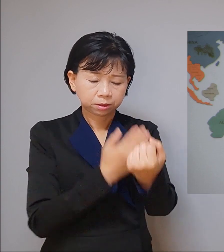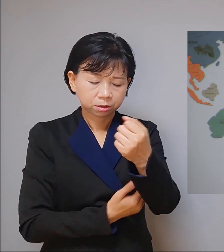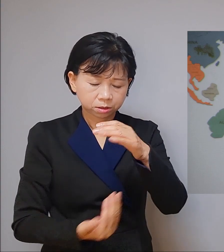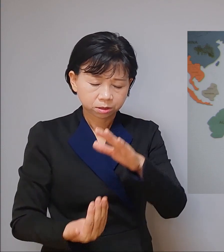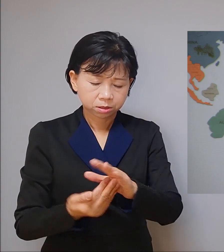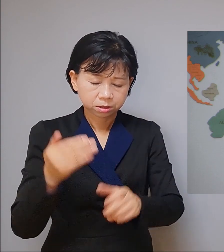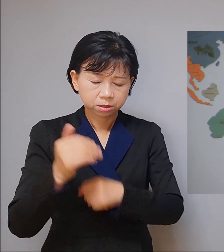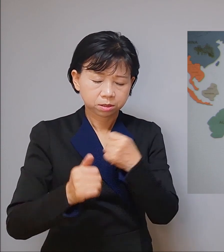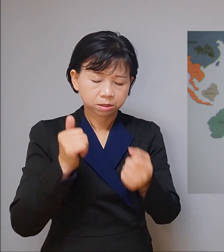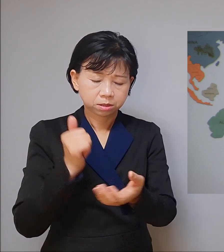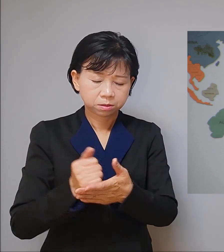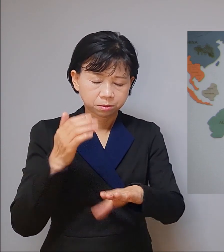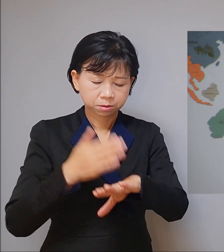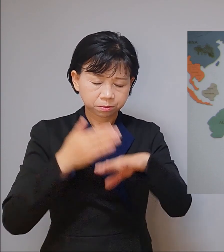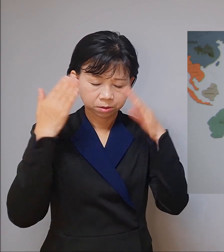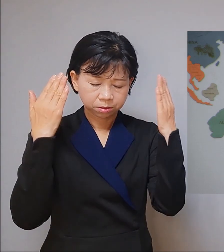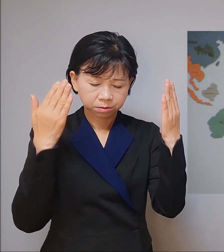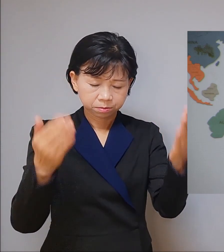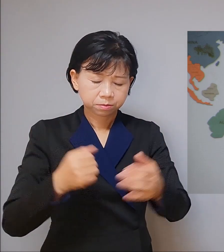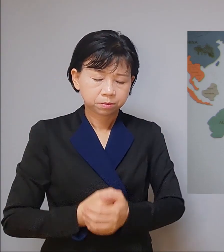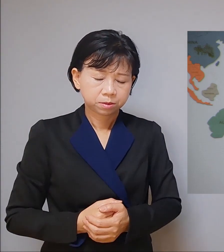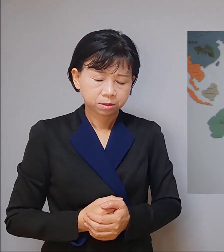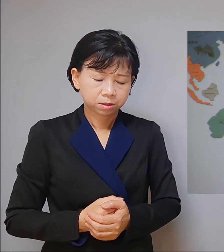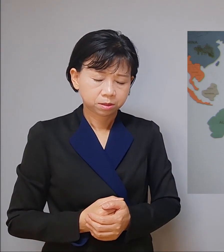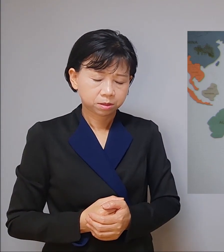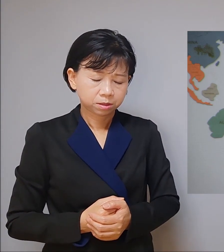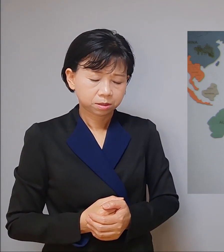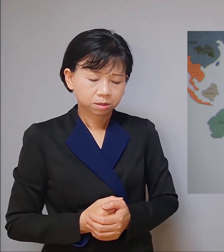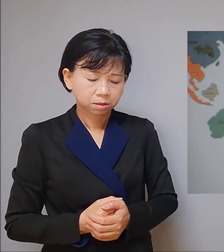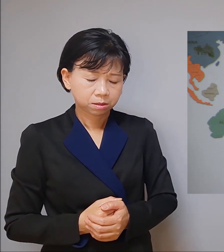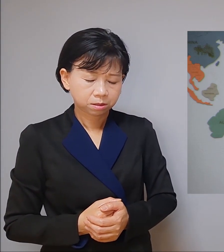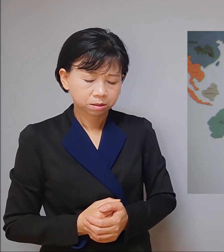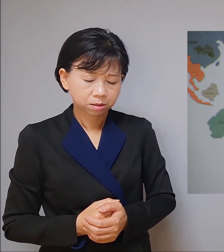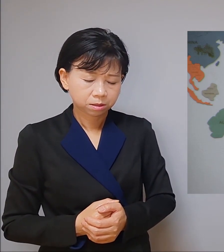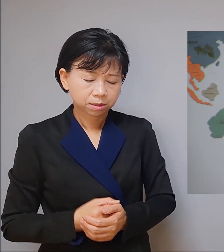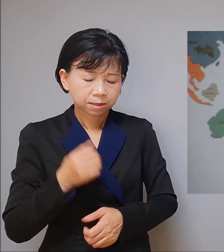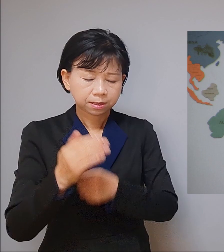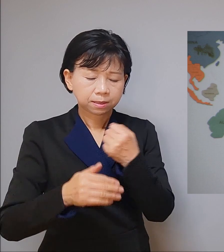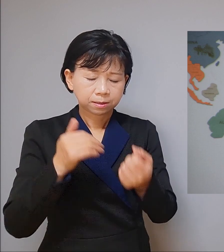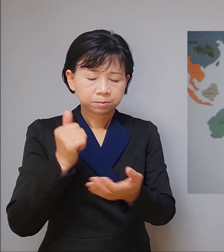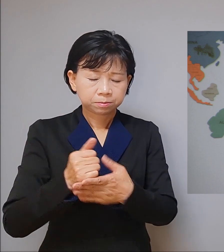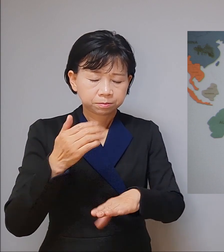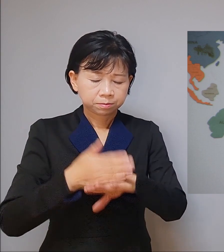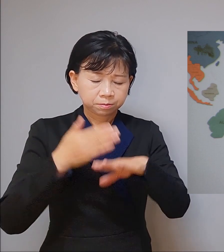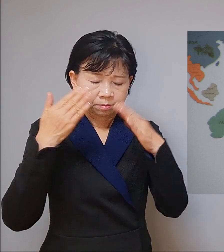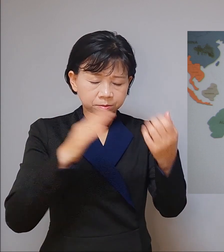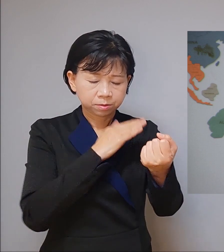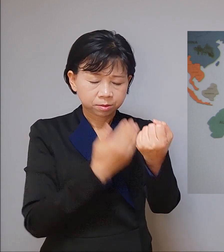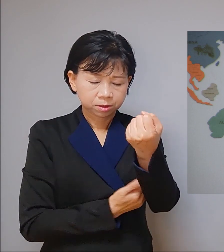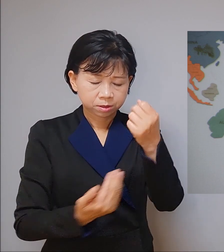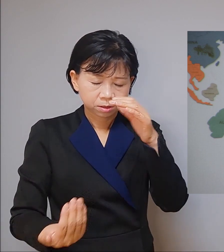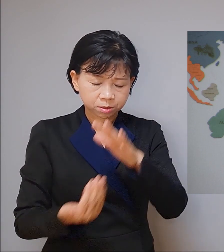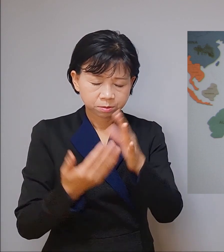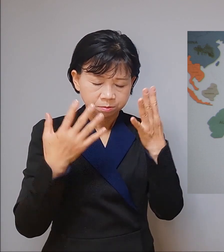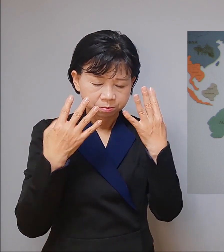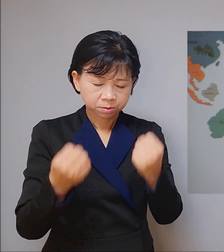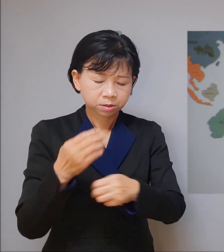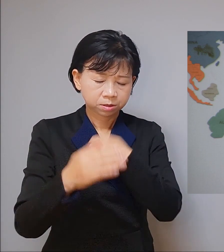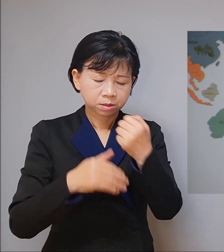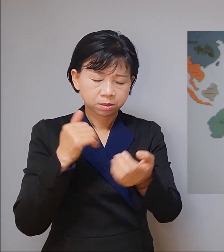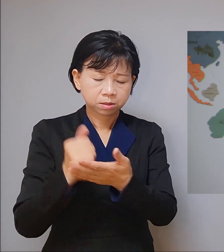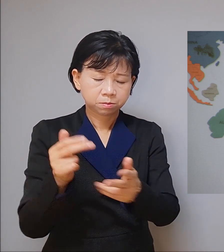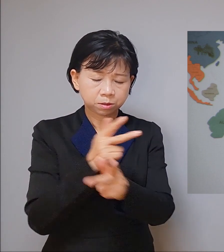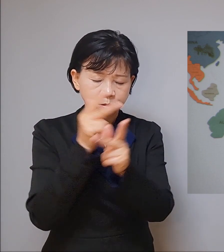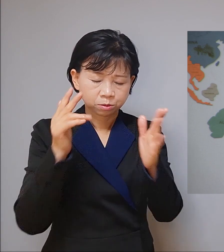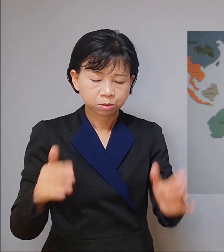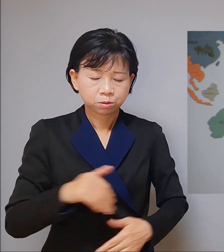전능하신 하나님 감사합니다. 엘샤다이의 하나님 감사합니다. 능력 많으신 하나님께서 한